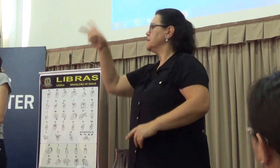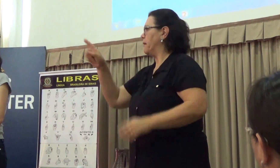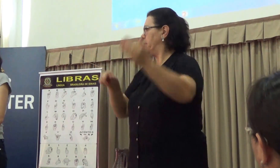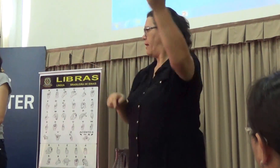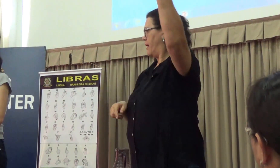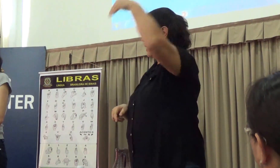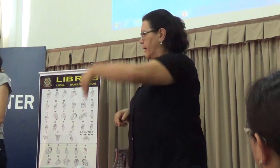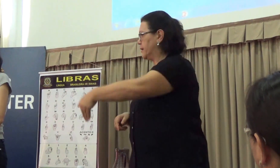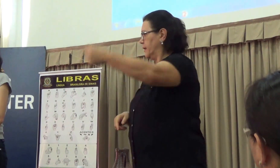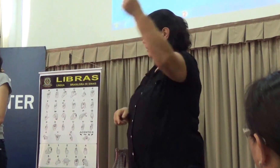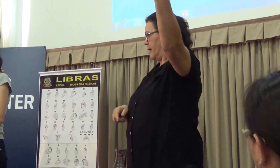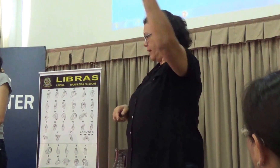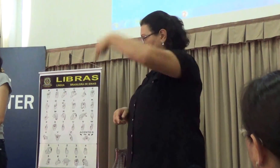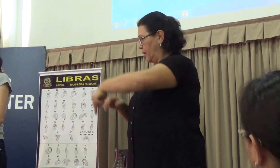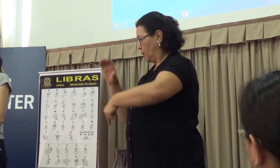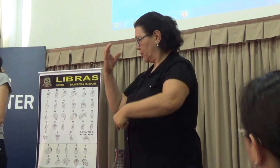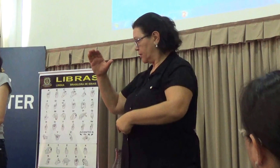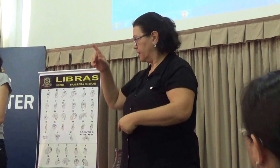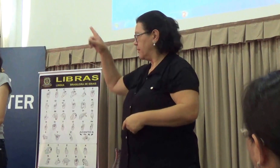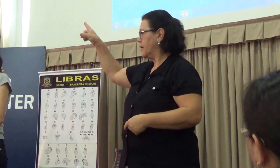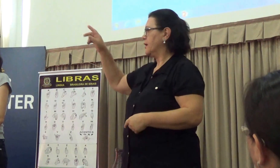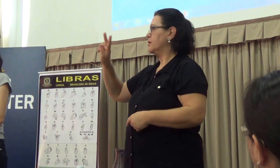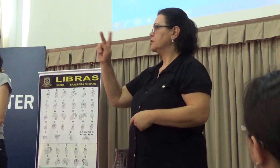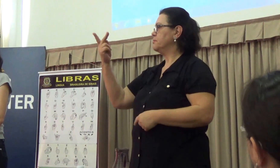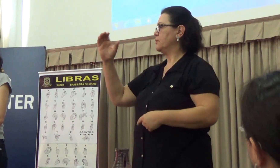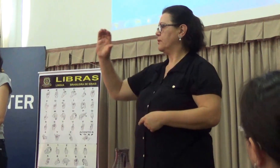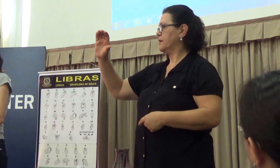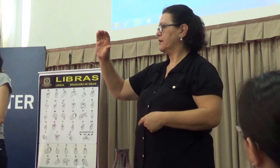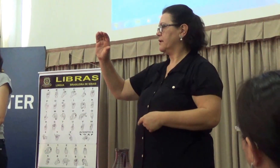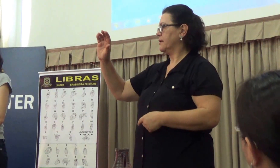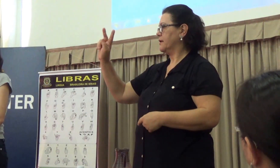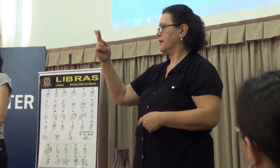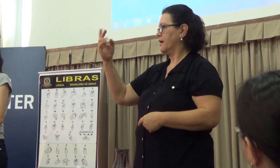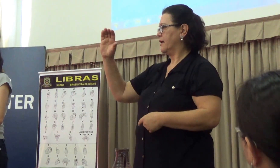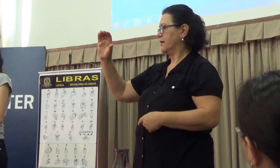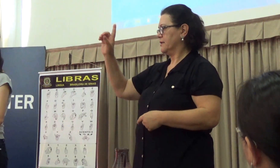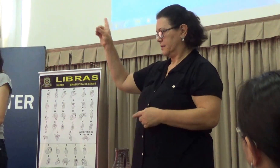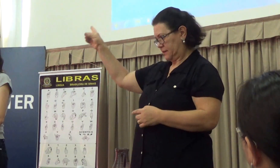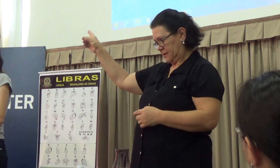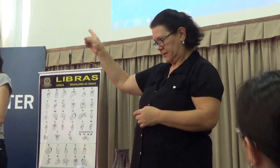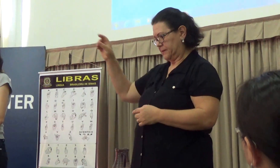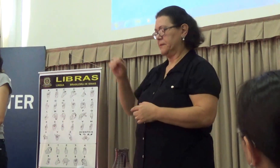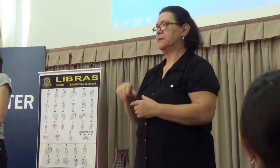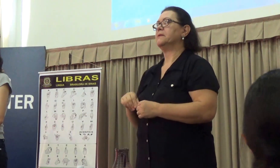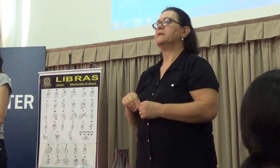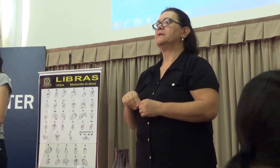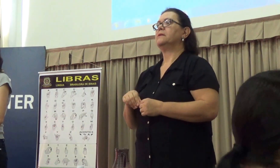e não conseguiam engravidar e vinham para cá, para Curitiba, para o HC. E